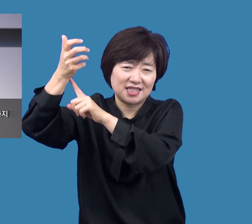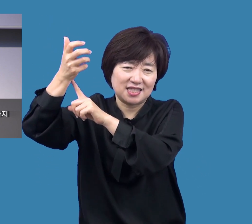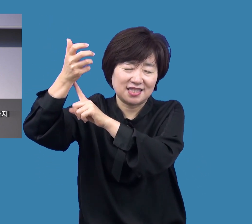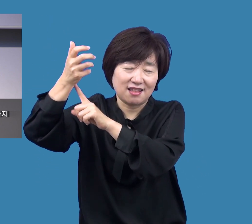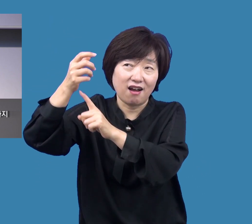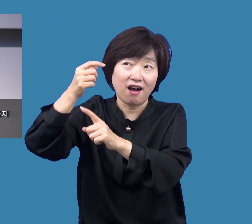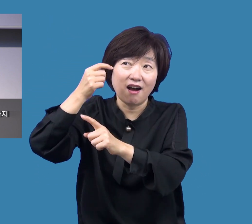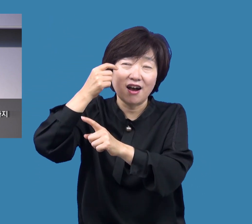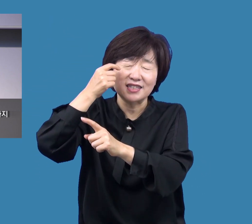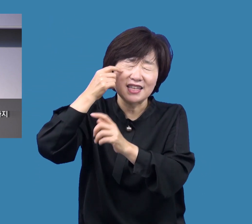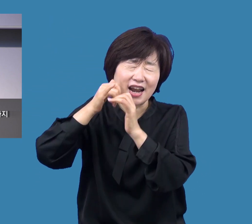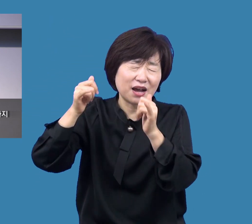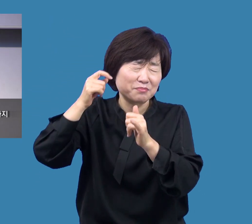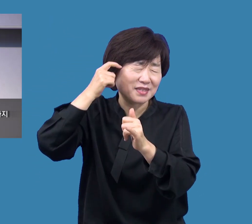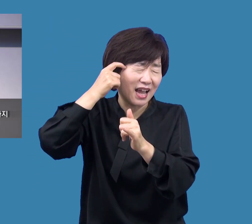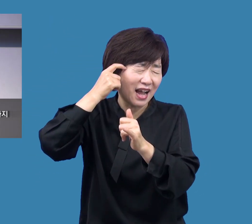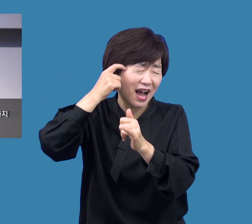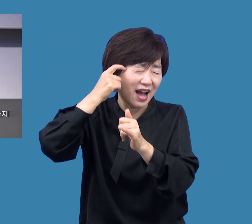그 뜻이에요.